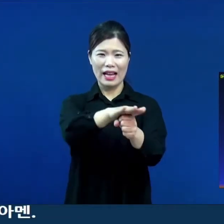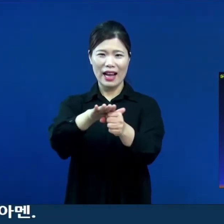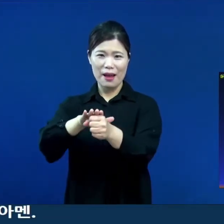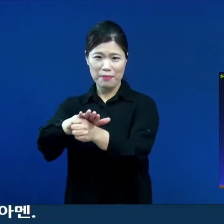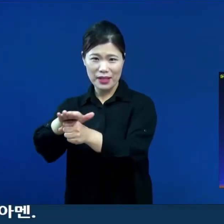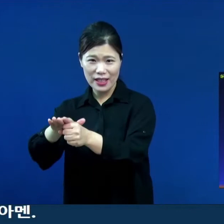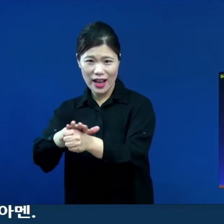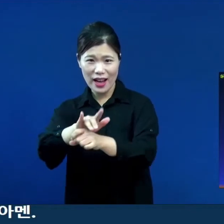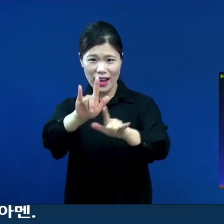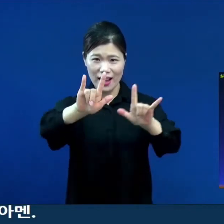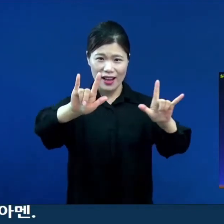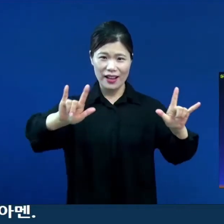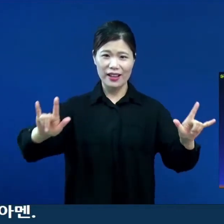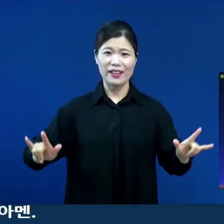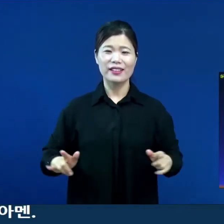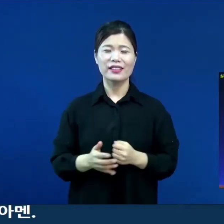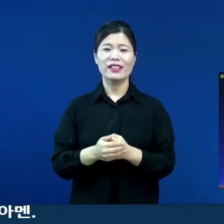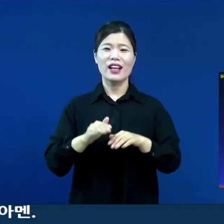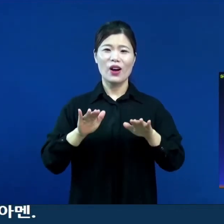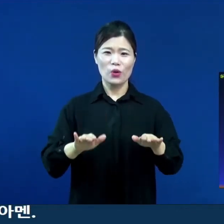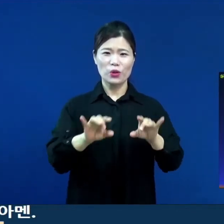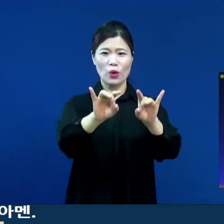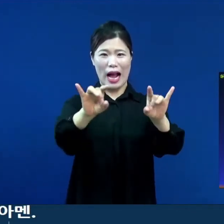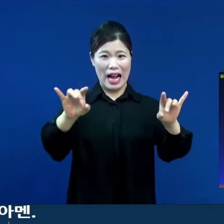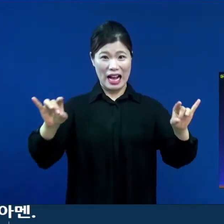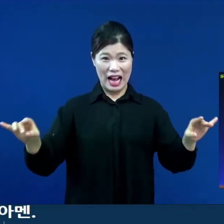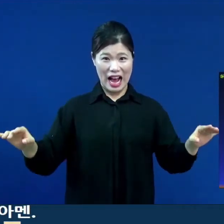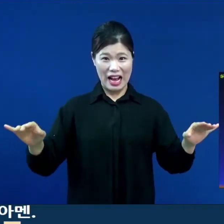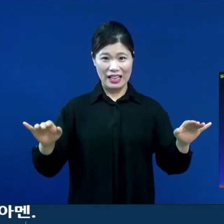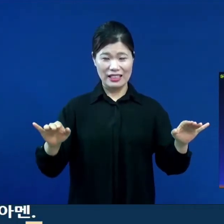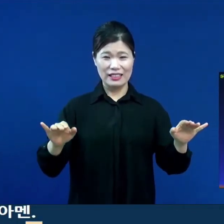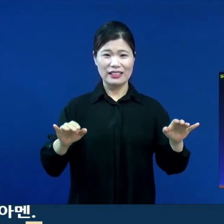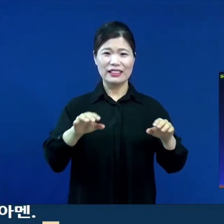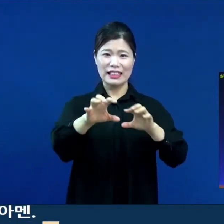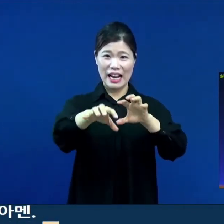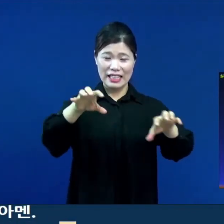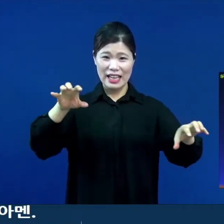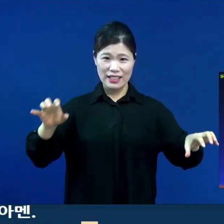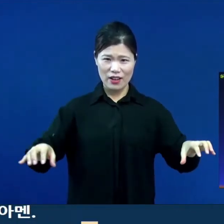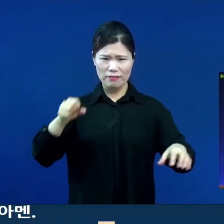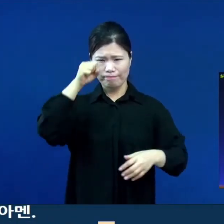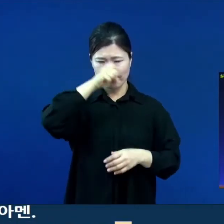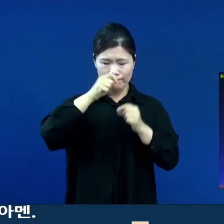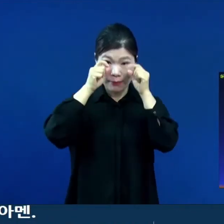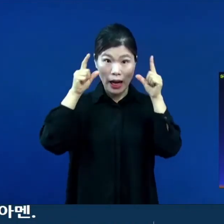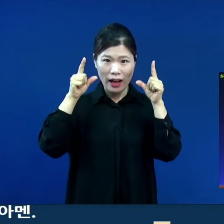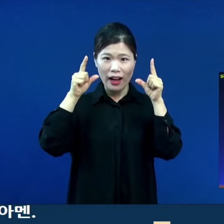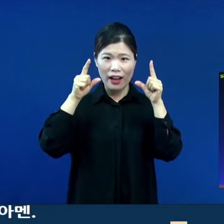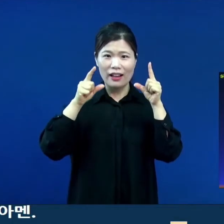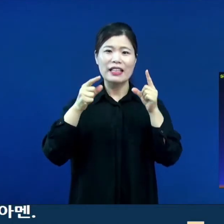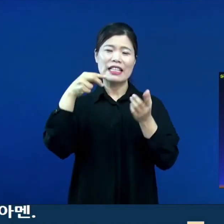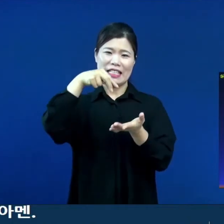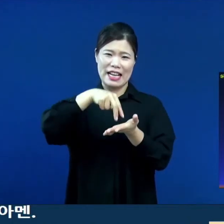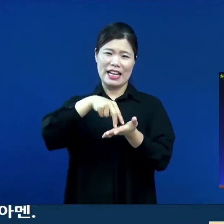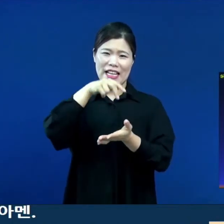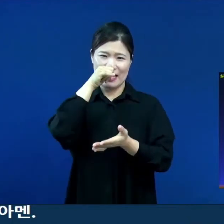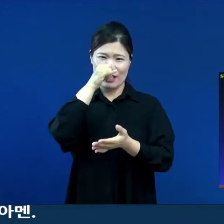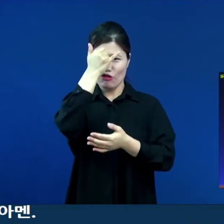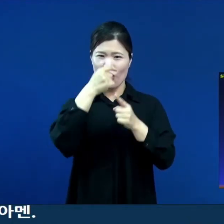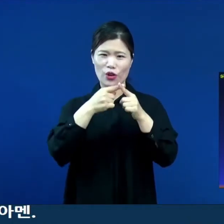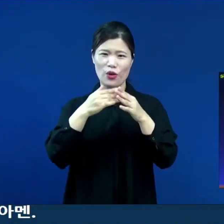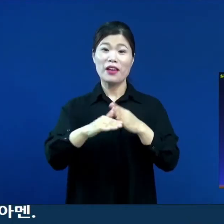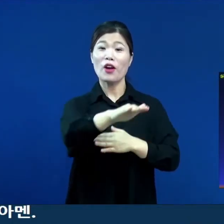사랑합니다. 오늘도 각자 있는 자리에서 새벽을 깨우고 이 자리에 있는 충현의 가족들